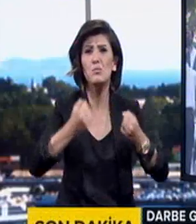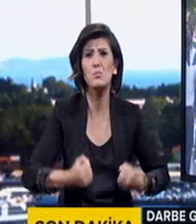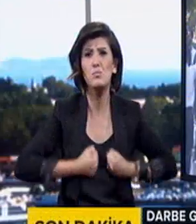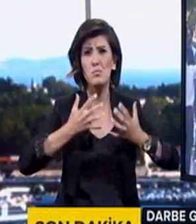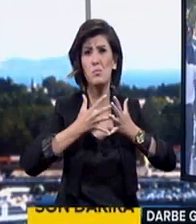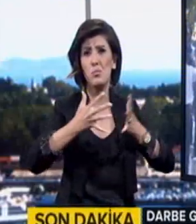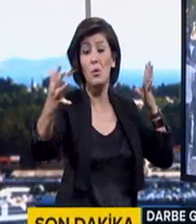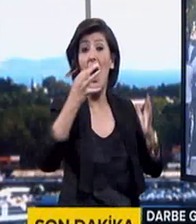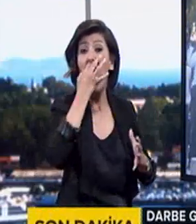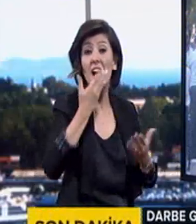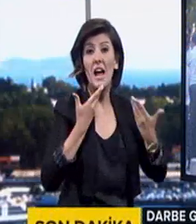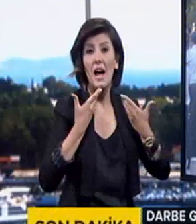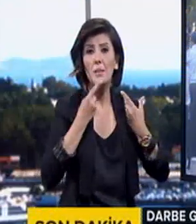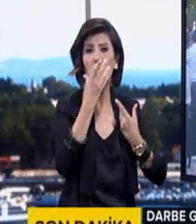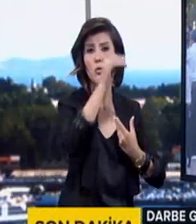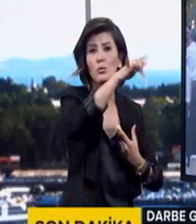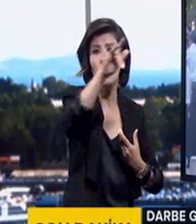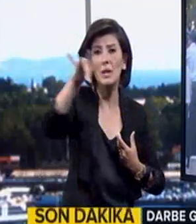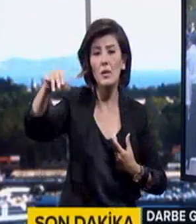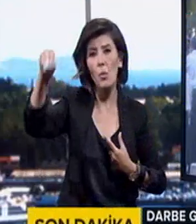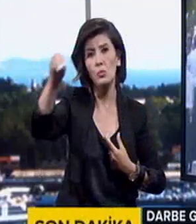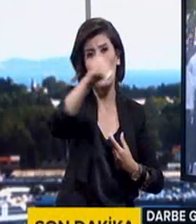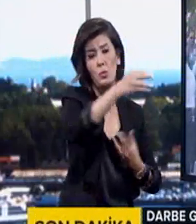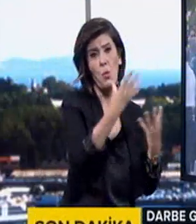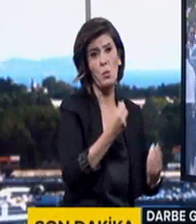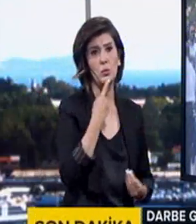Adliyesi'nin birçok noktasına konuşlandırıldı.